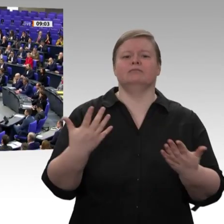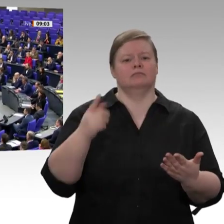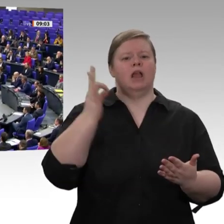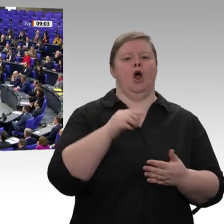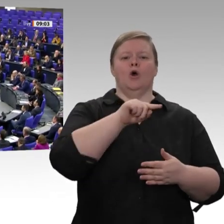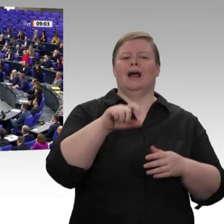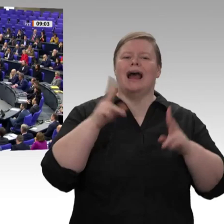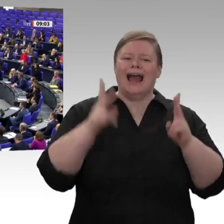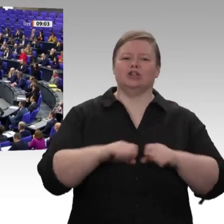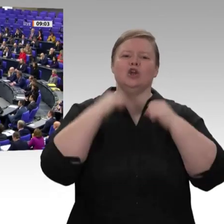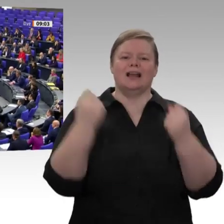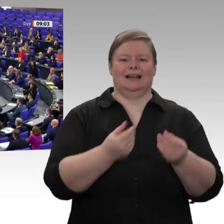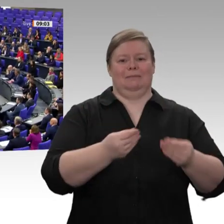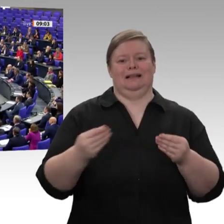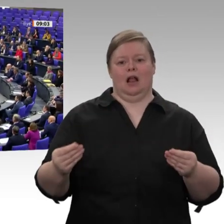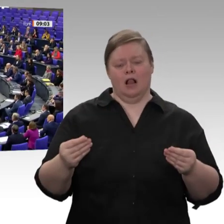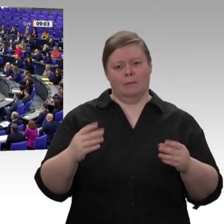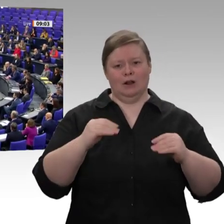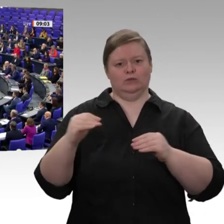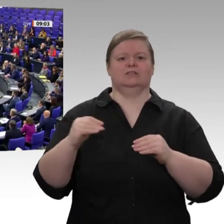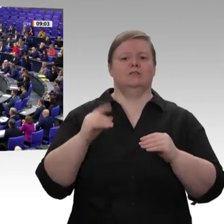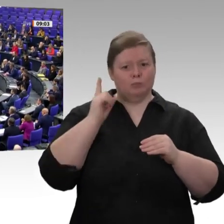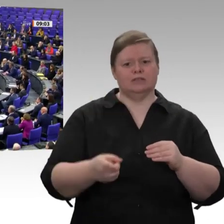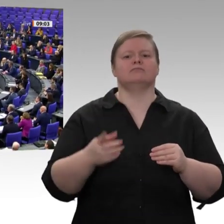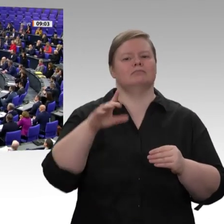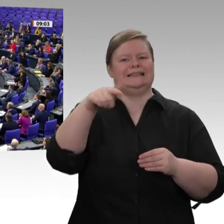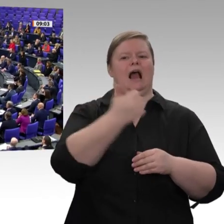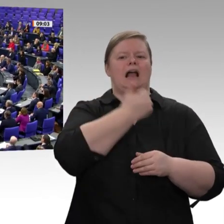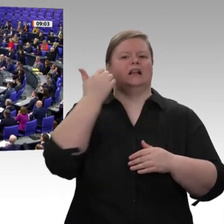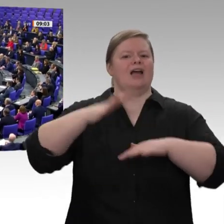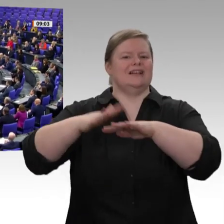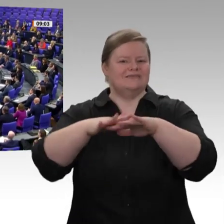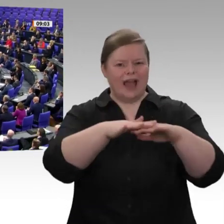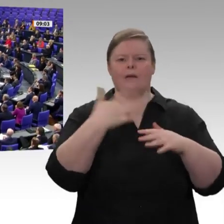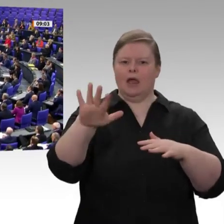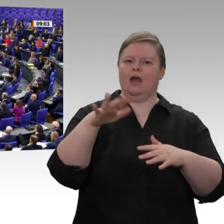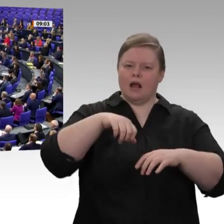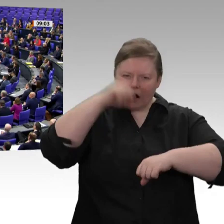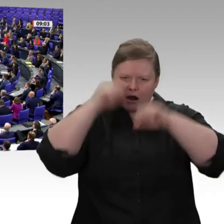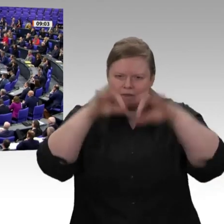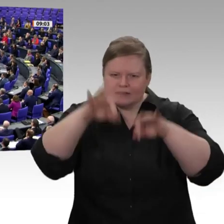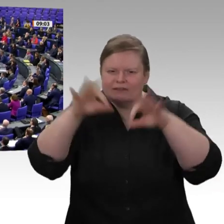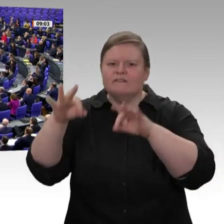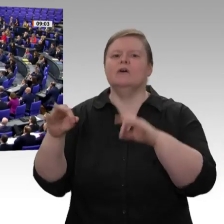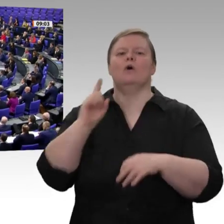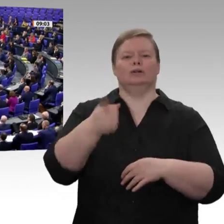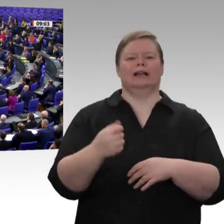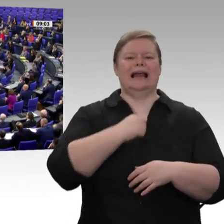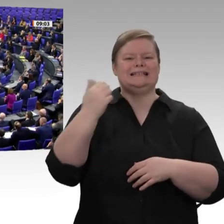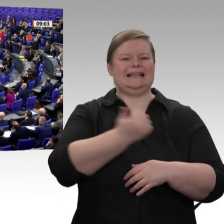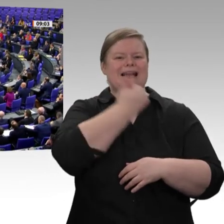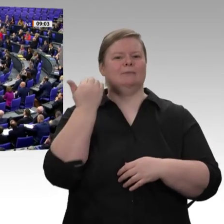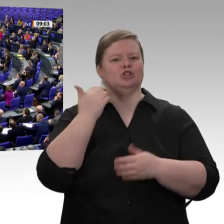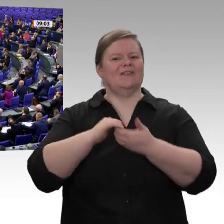Hanau fordert auch aufrichtige Selbstkritik der Politik. Solche Wahnsinnstaten geschehen nicht im luftleeren